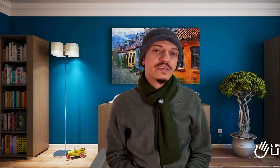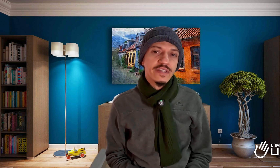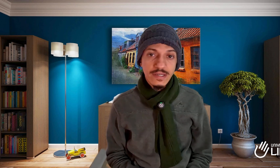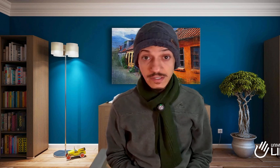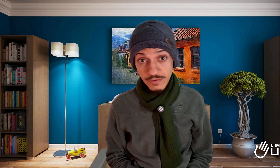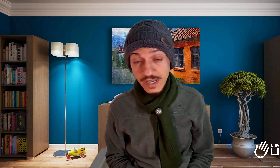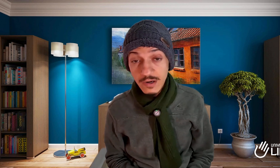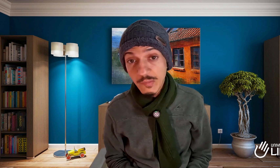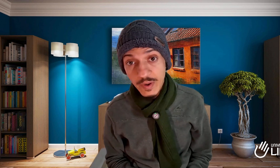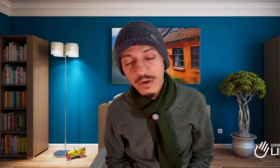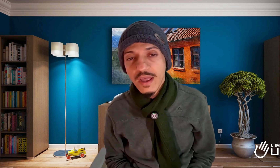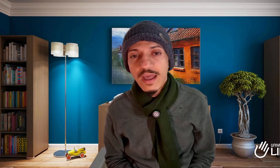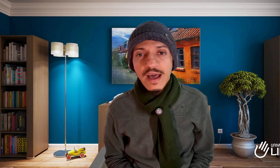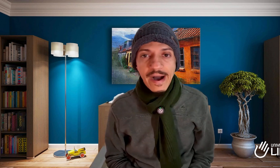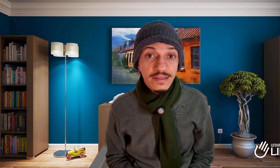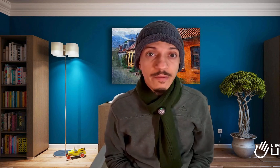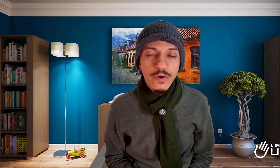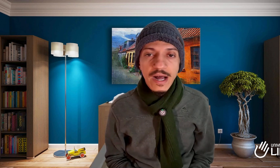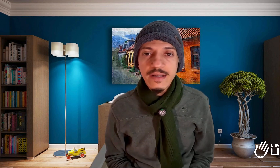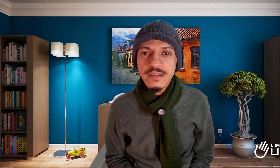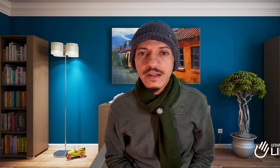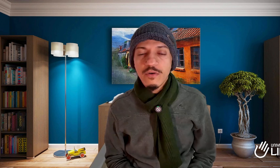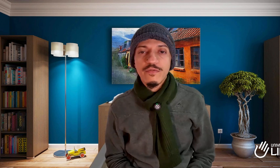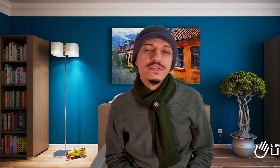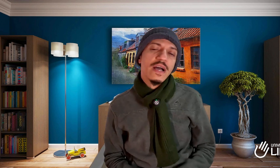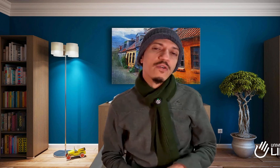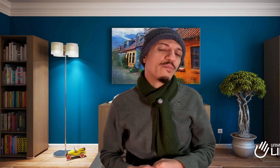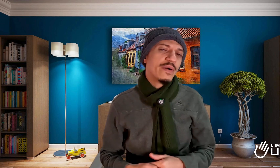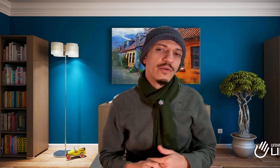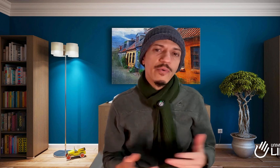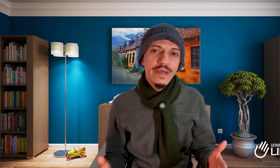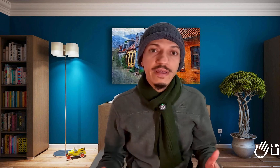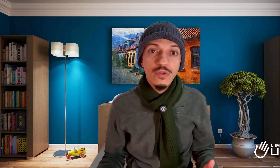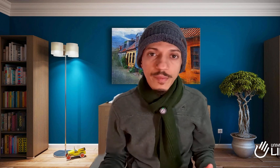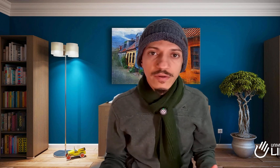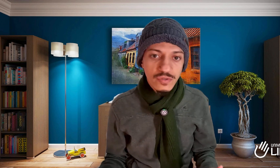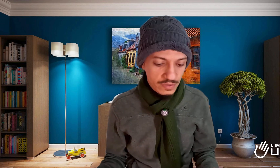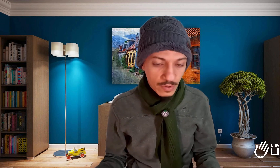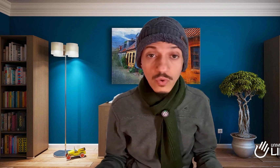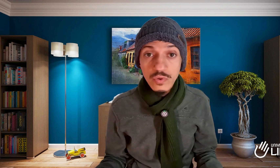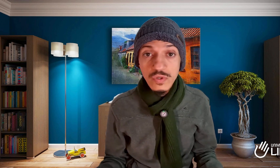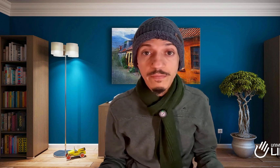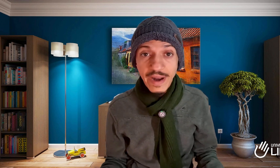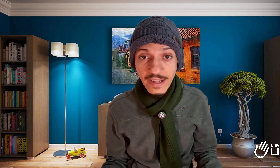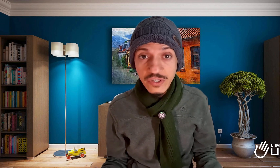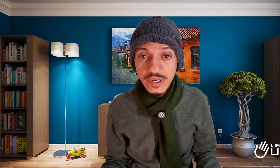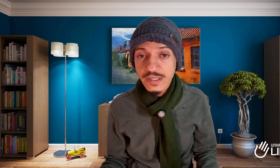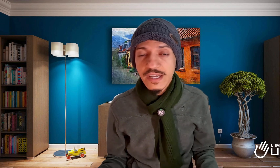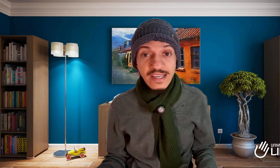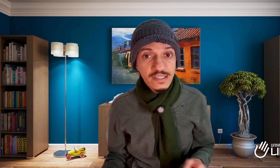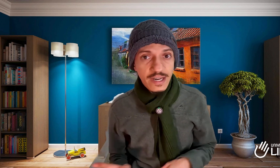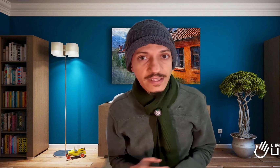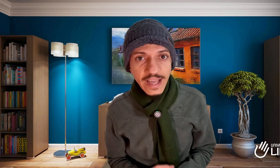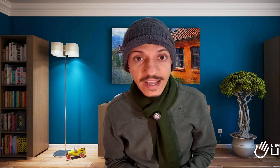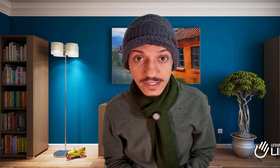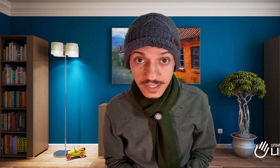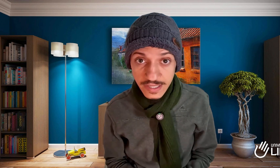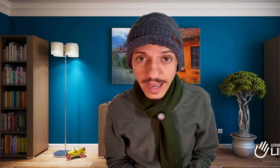Unilibrascast. Se você acompanhou a temporada anterior, você acompanhou aí inúmeros conteúdos, práticas, estratégias e técnicas